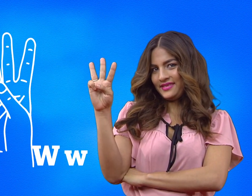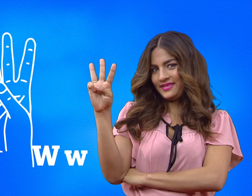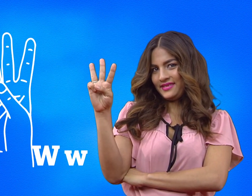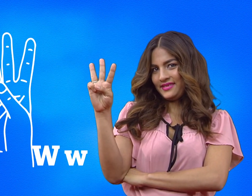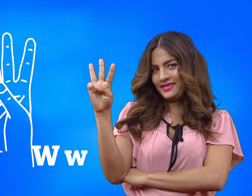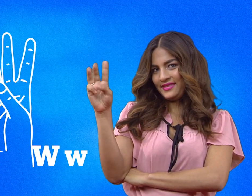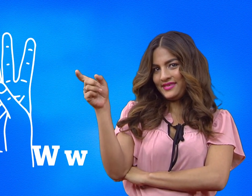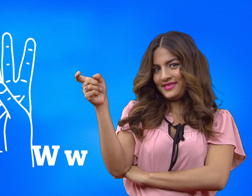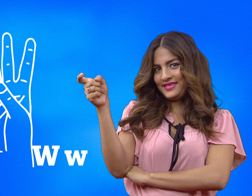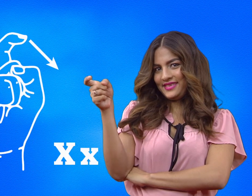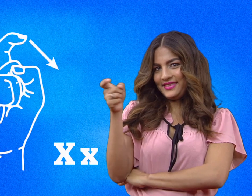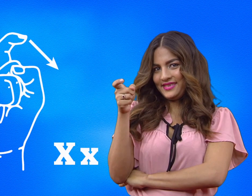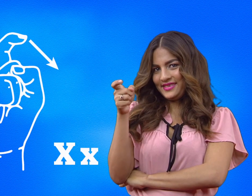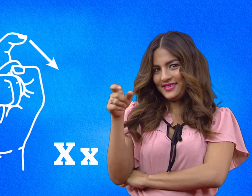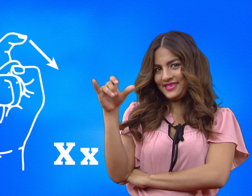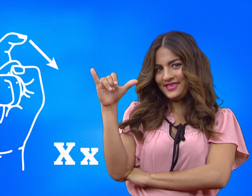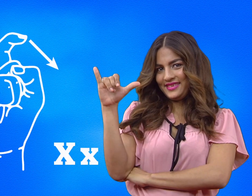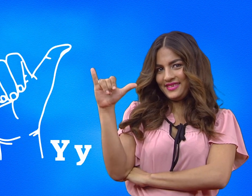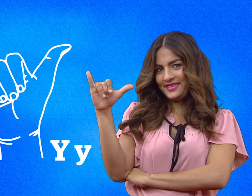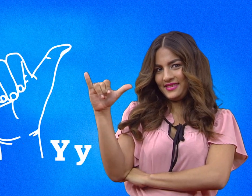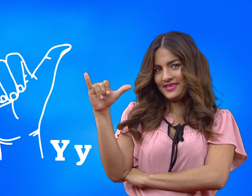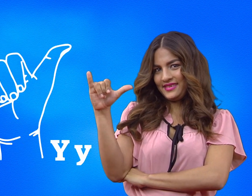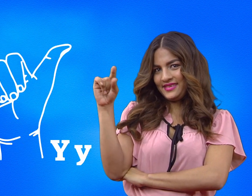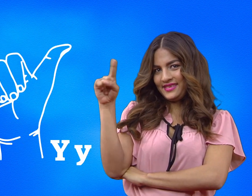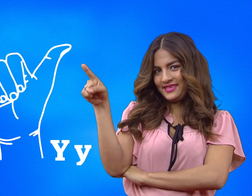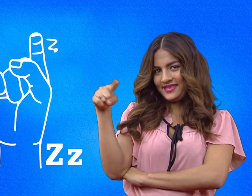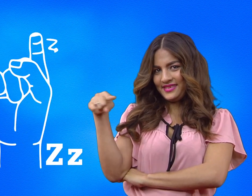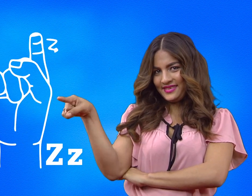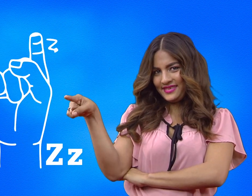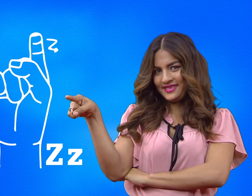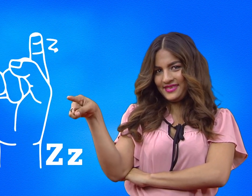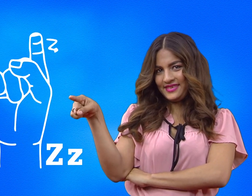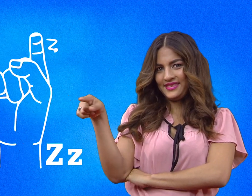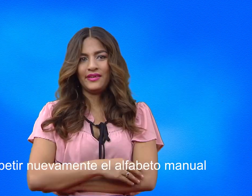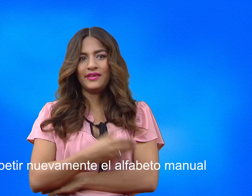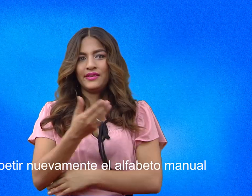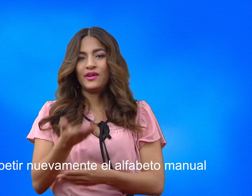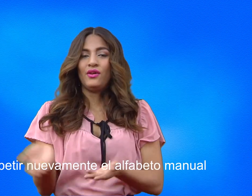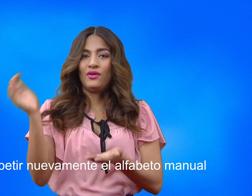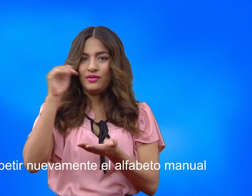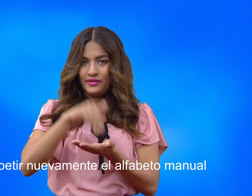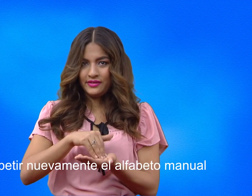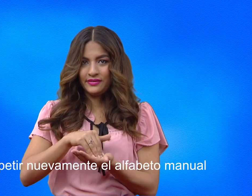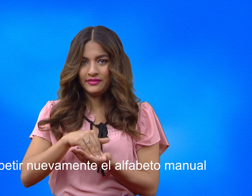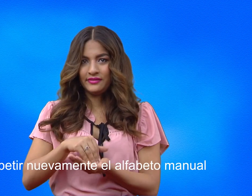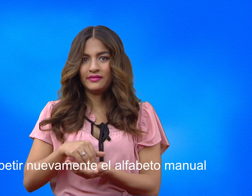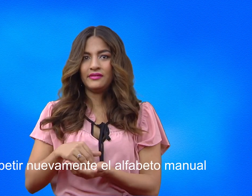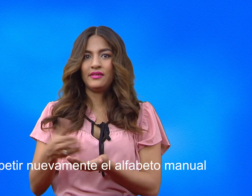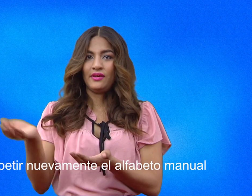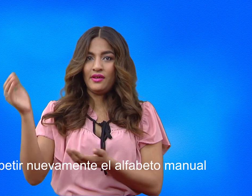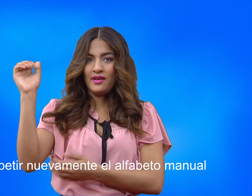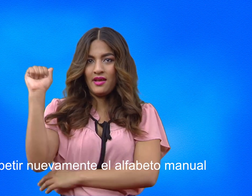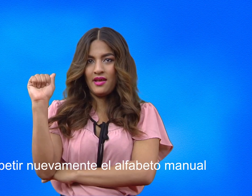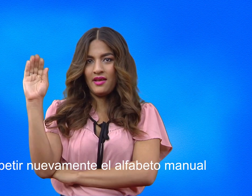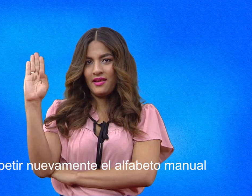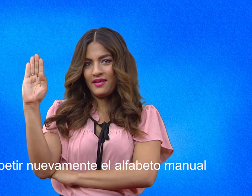W, X, Y, Z. Repetir nuevamente el